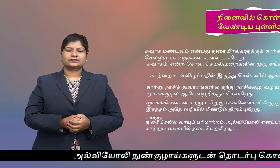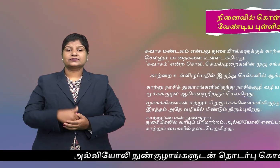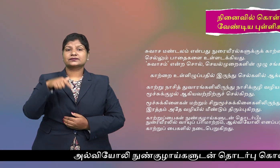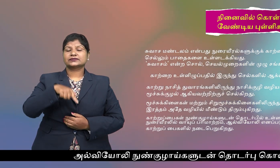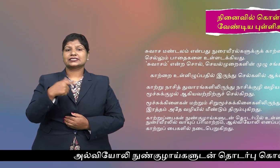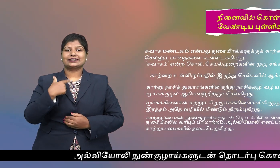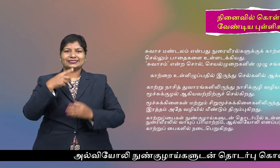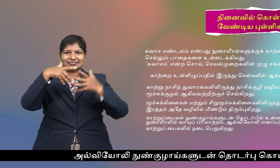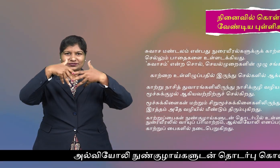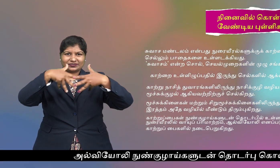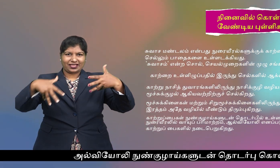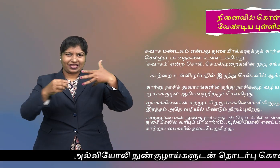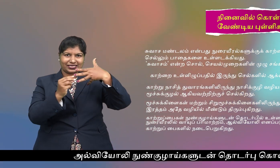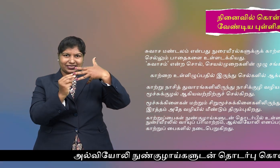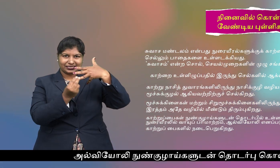அல்வியோலி நுண்குழாய்களுடன் தொடர்பு கொள்கிறது.